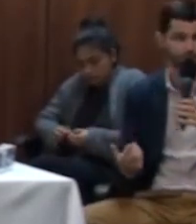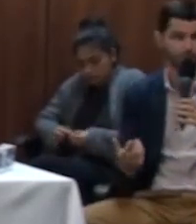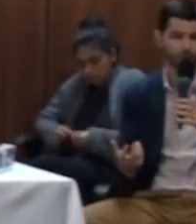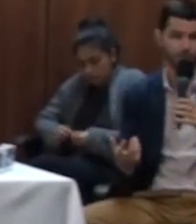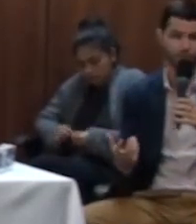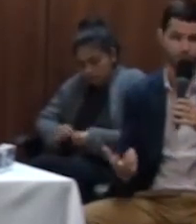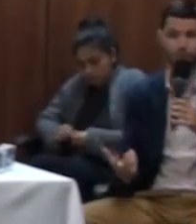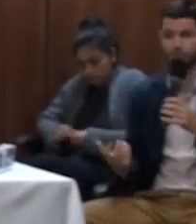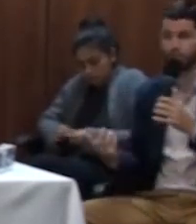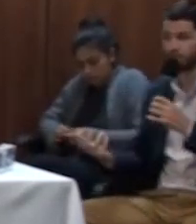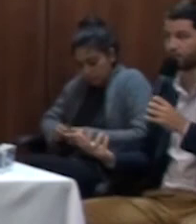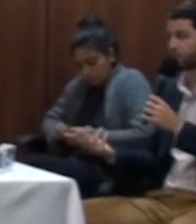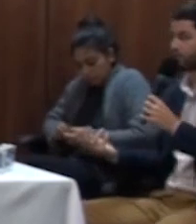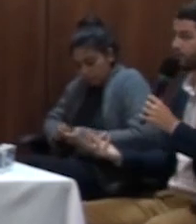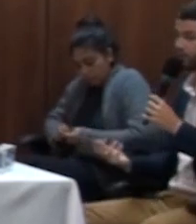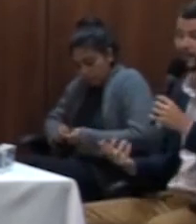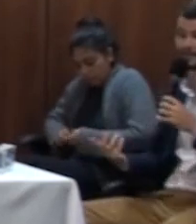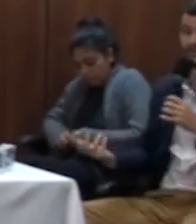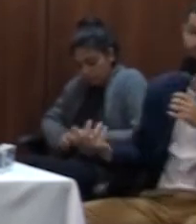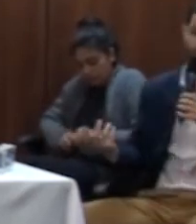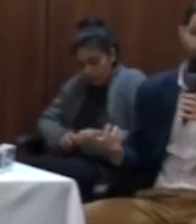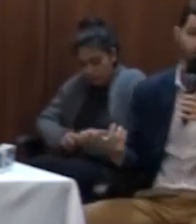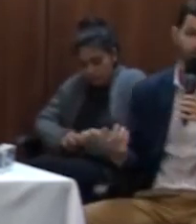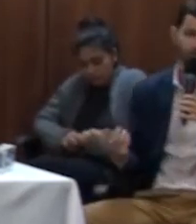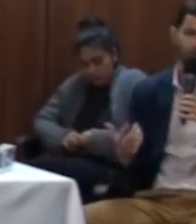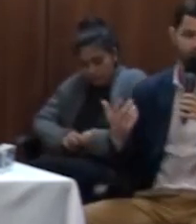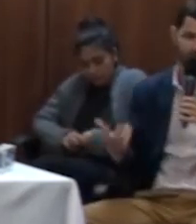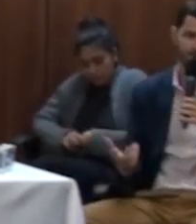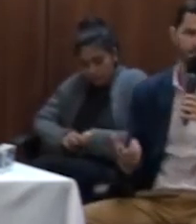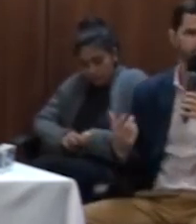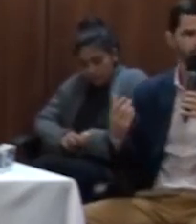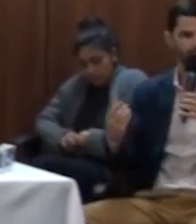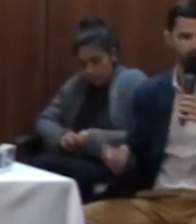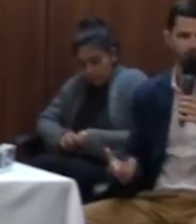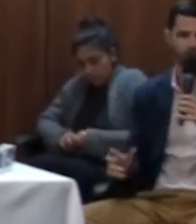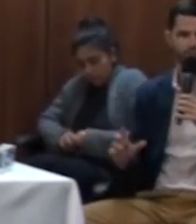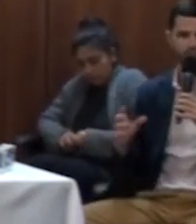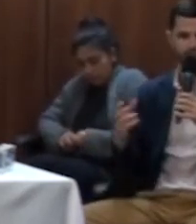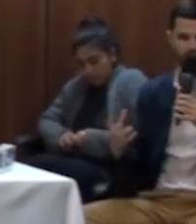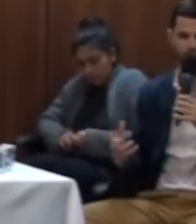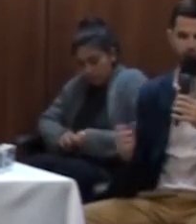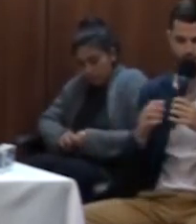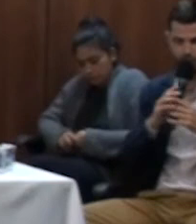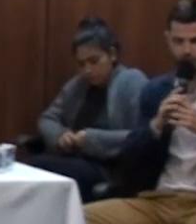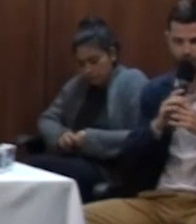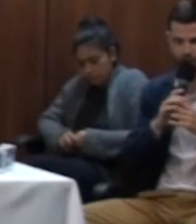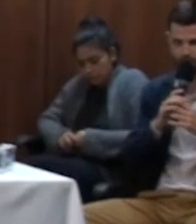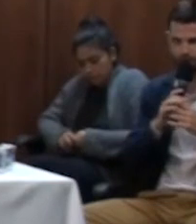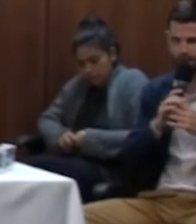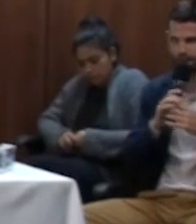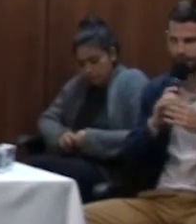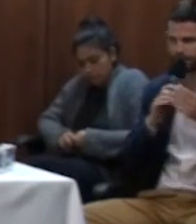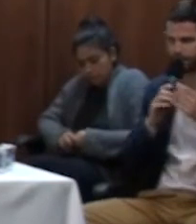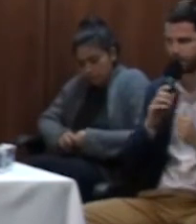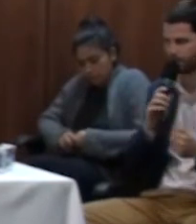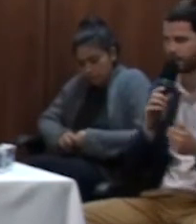de uma maneira formal desde 2008, nós estamos em 2018, são 10 anos. A gente precisa agora resolver esse problema de uma forma mais